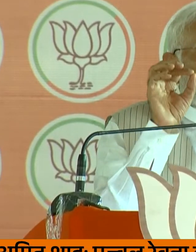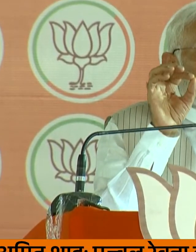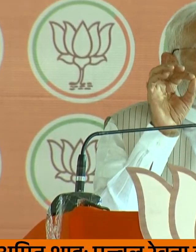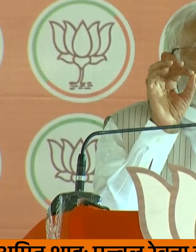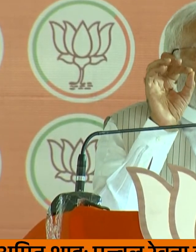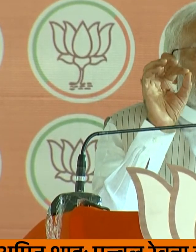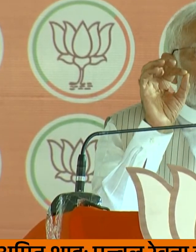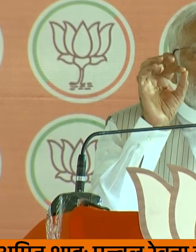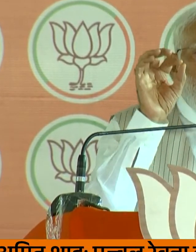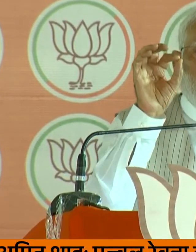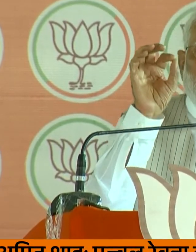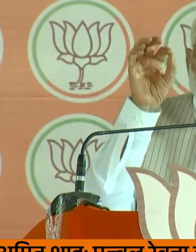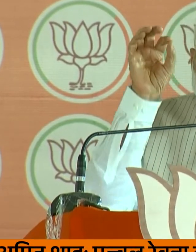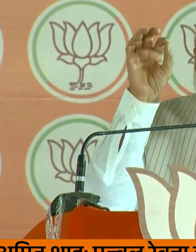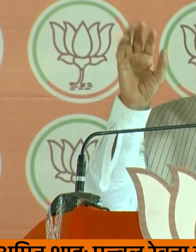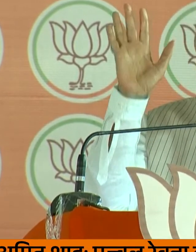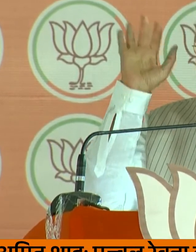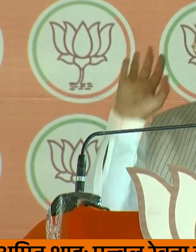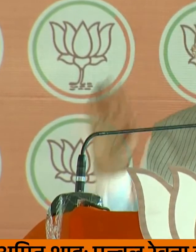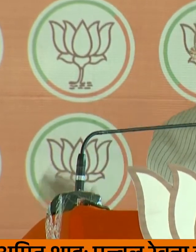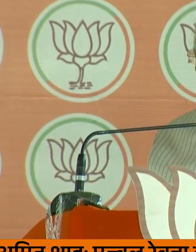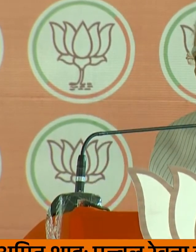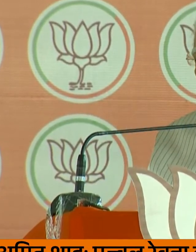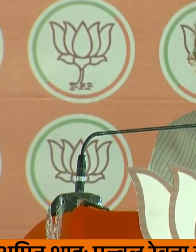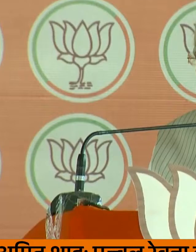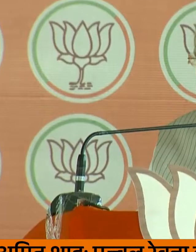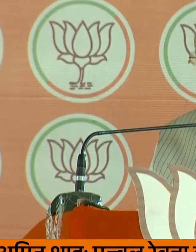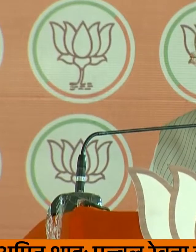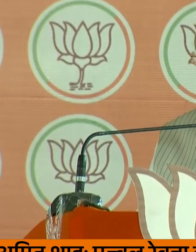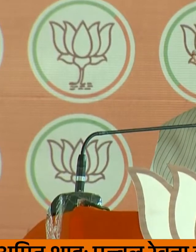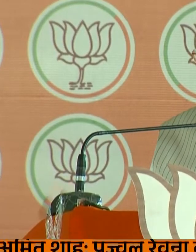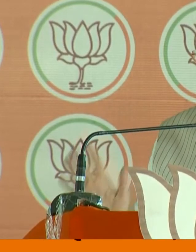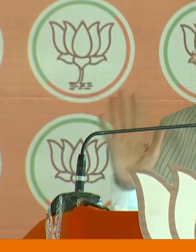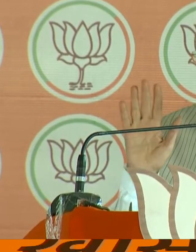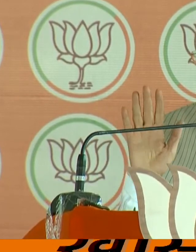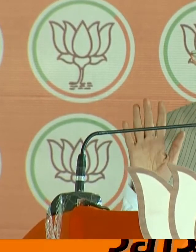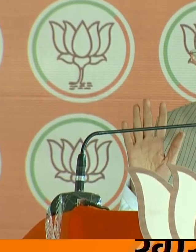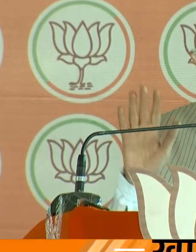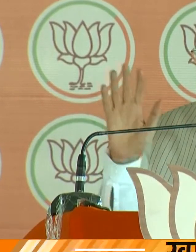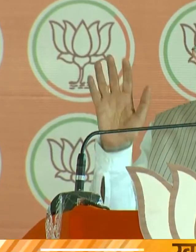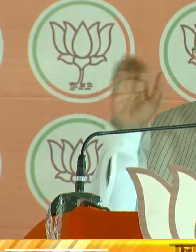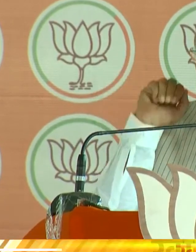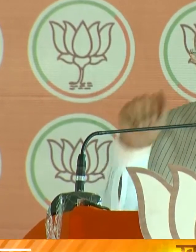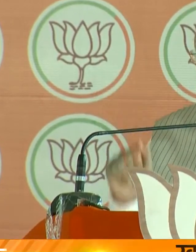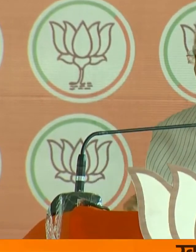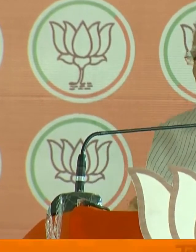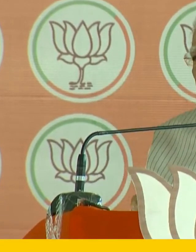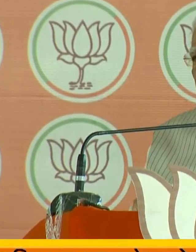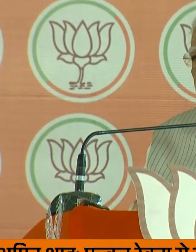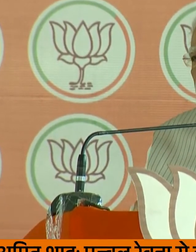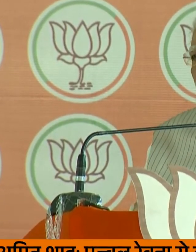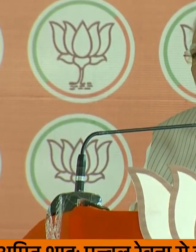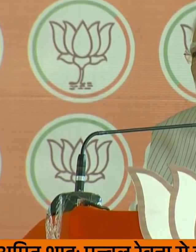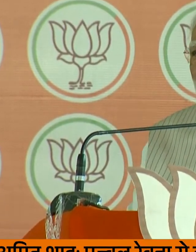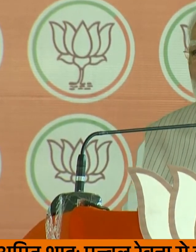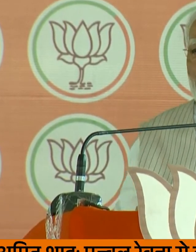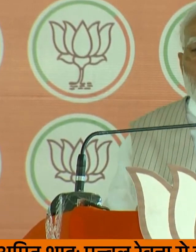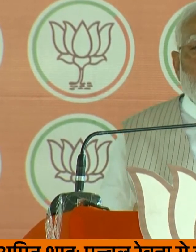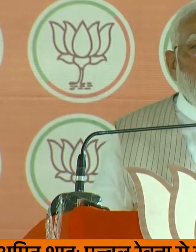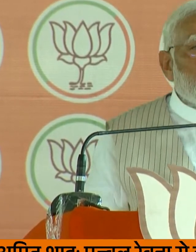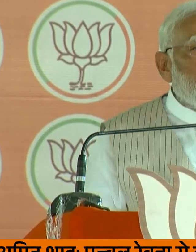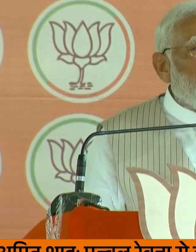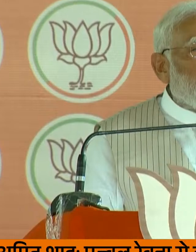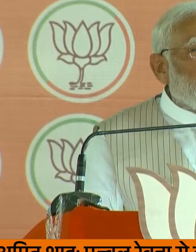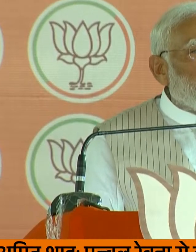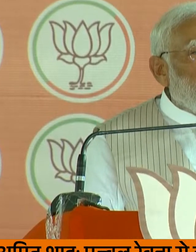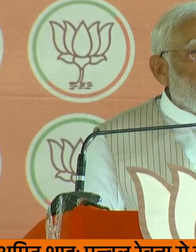कालेश्वरम प्रोजेक्ट का इतना बड़ा स्कैम किया। जब कांग्रेस विपक्ष में थी तो